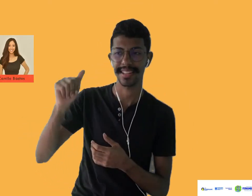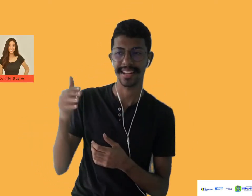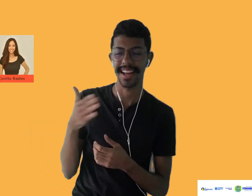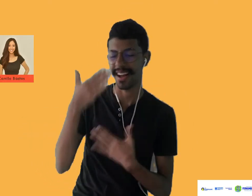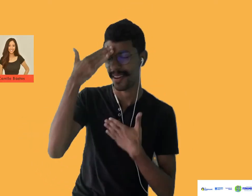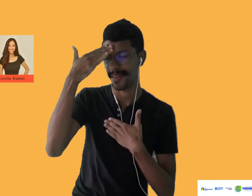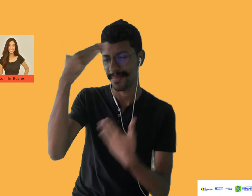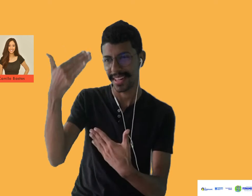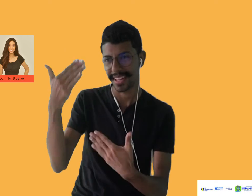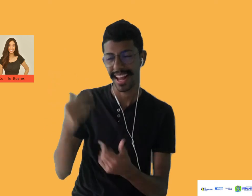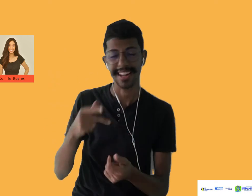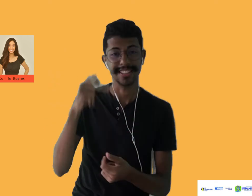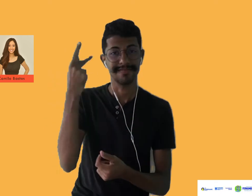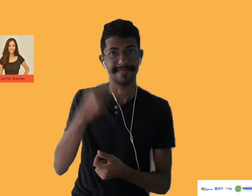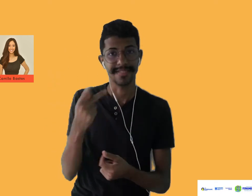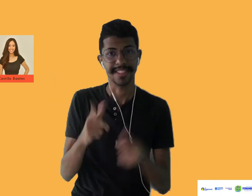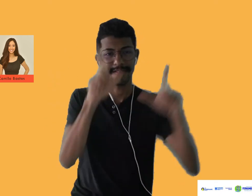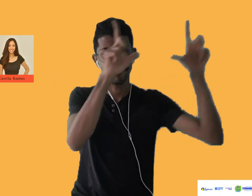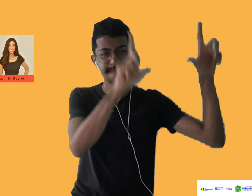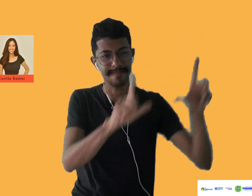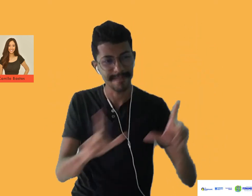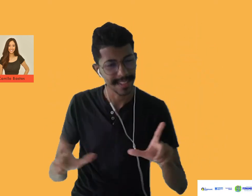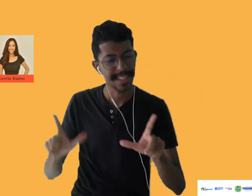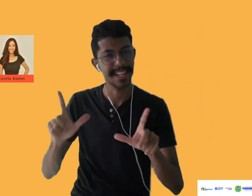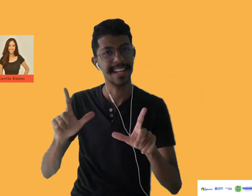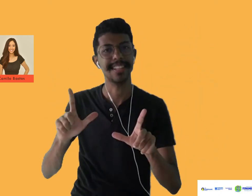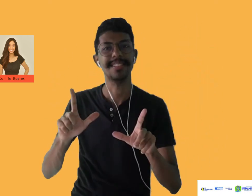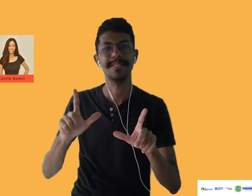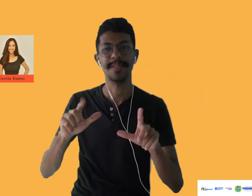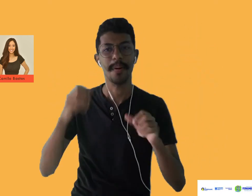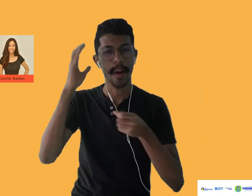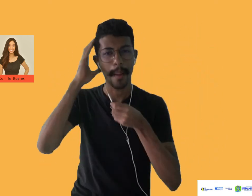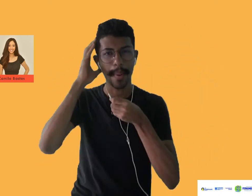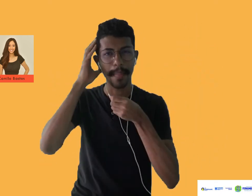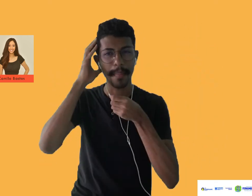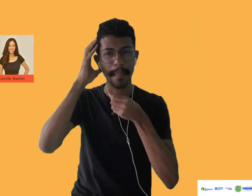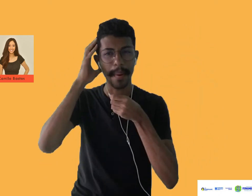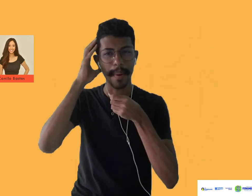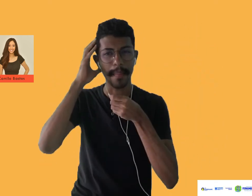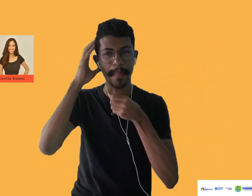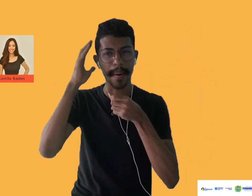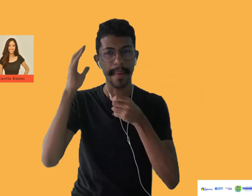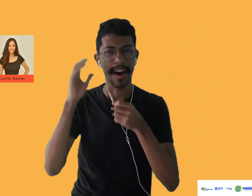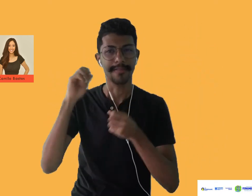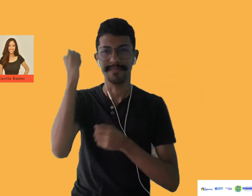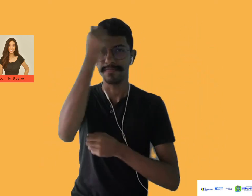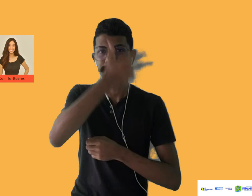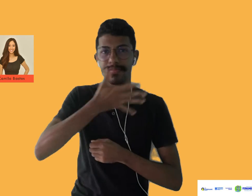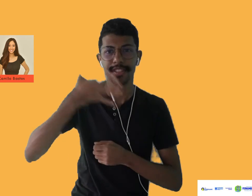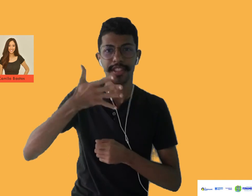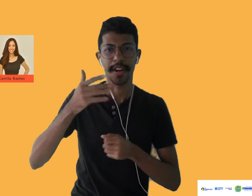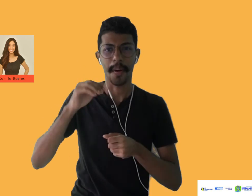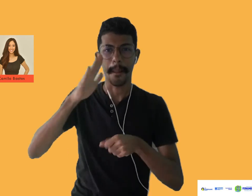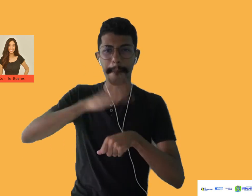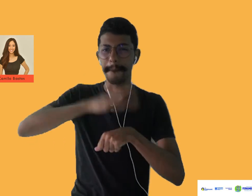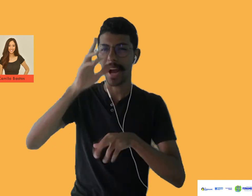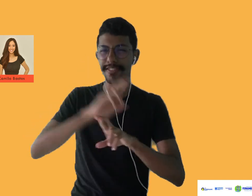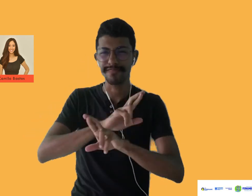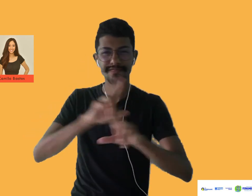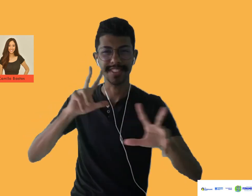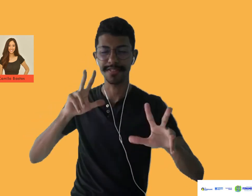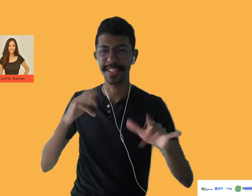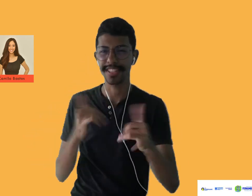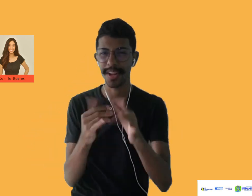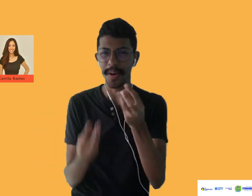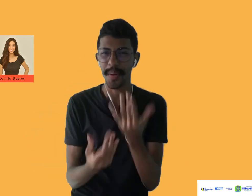quente de toda a região metropolitana do Recife. E se liga, gente, tem episódio novo todas as quartas-feiras, às 17